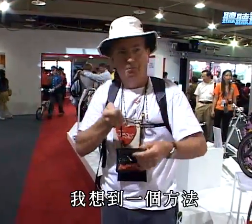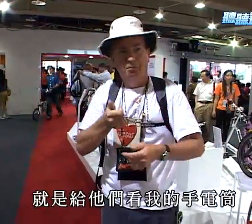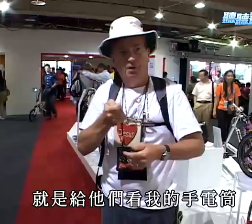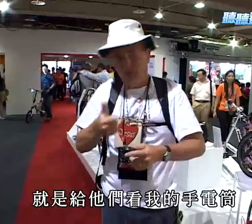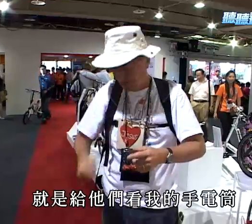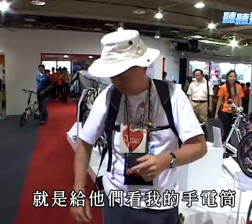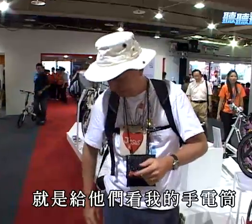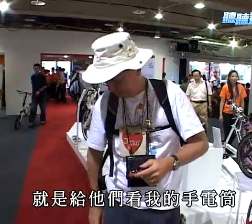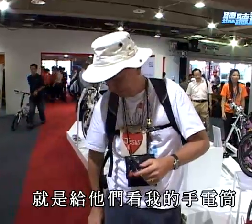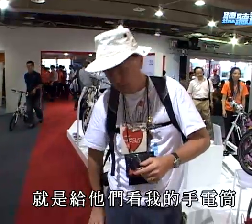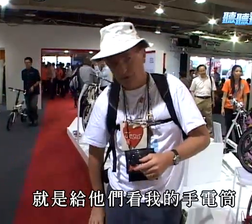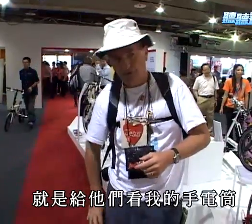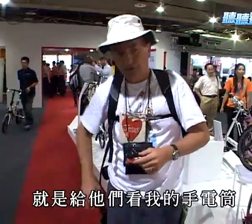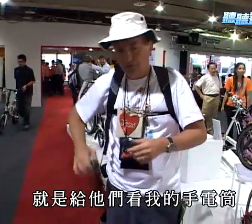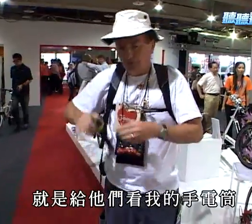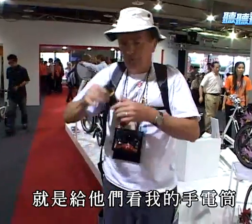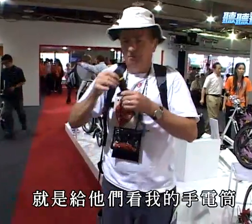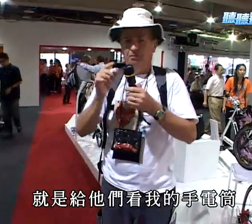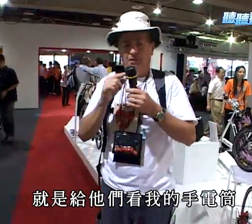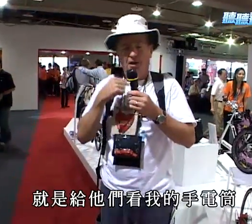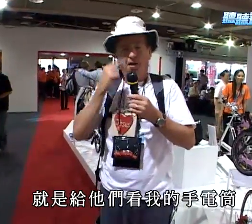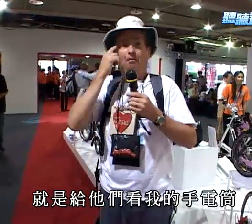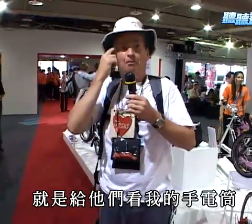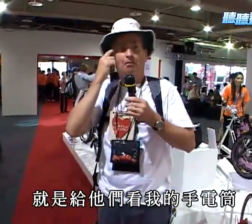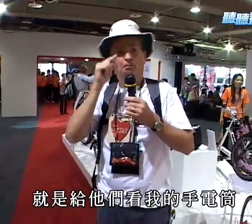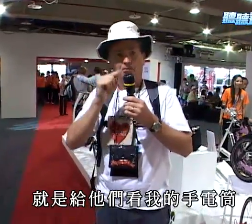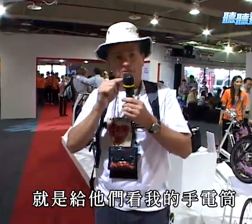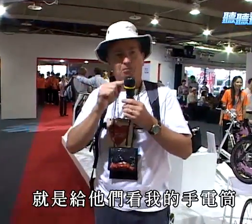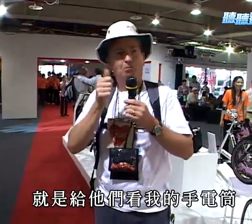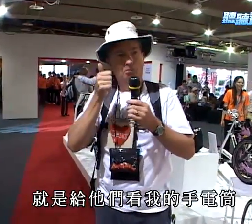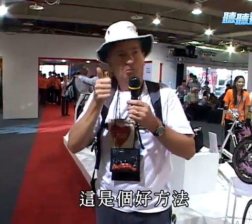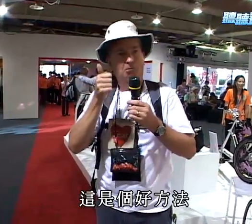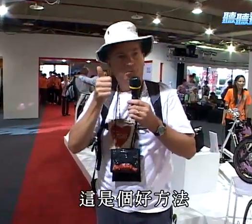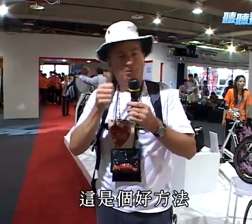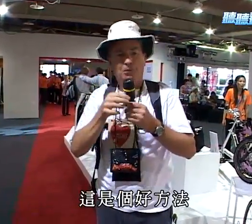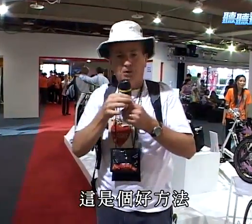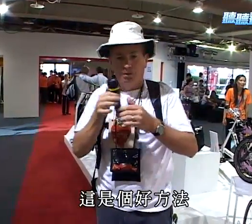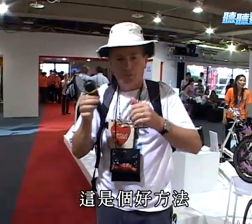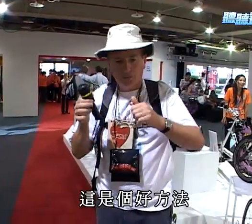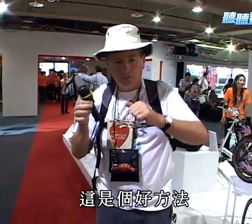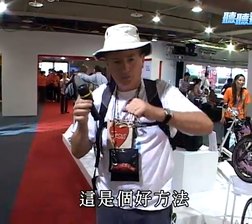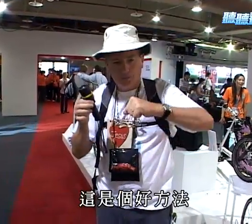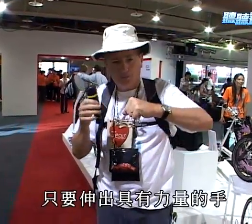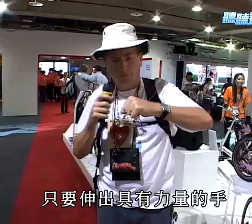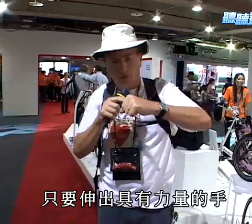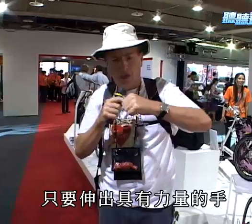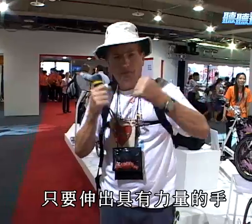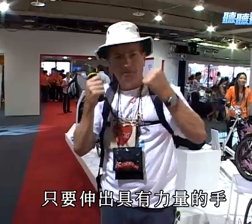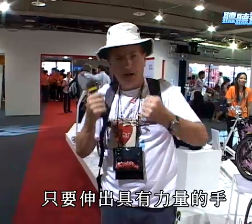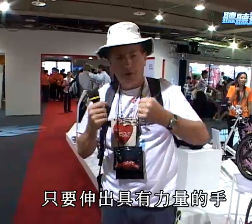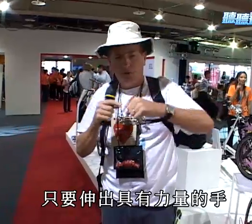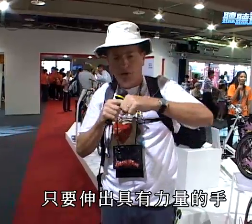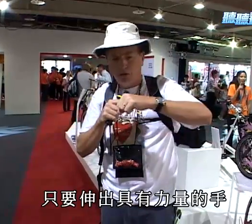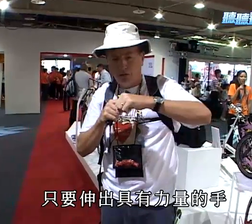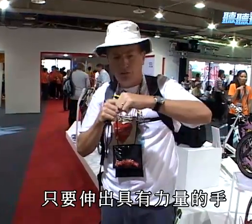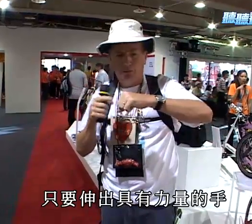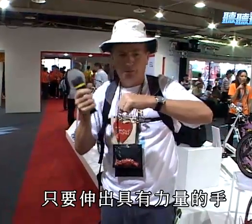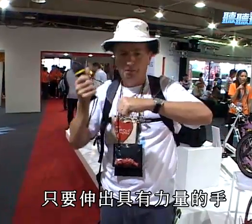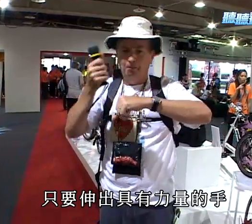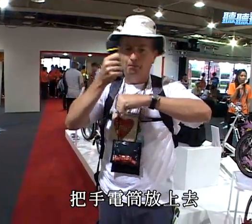给他们看我的手电筒，这是个好方法。只要伸出具有力量的手，把手电